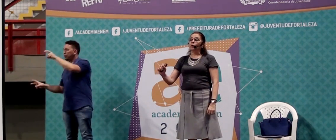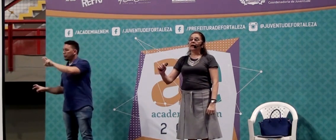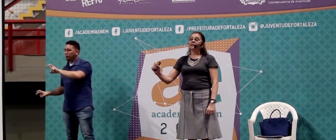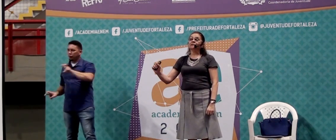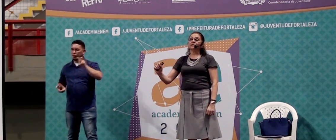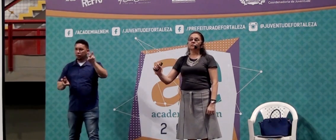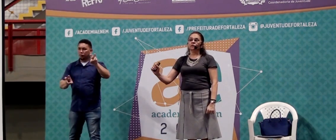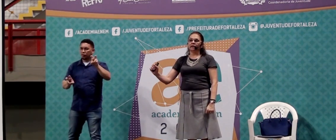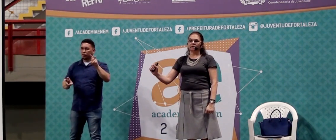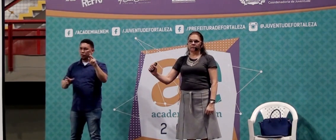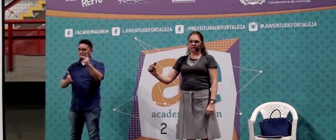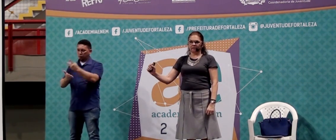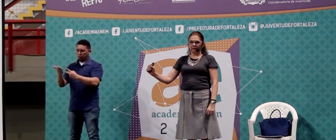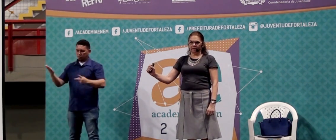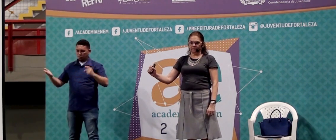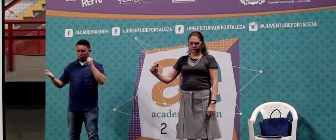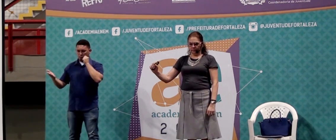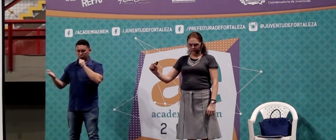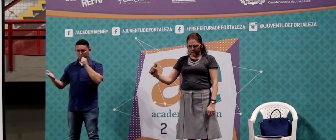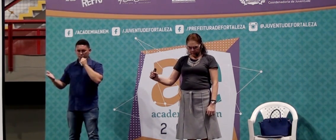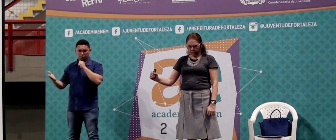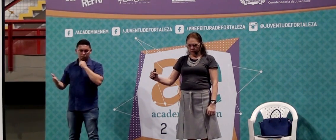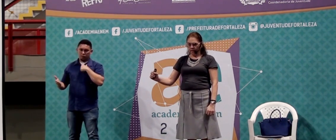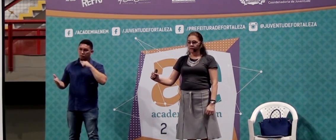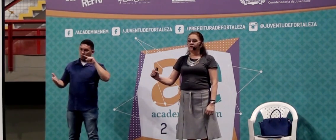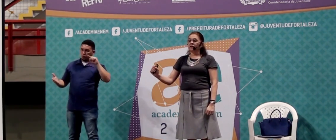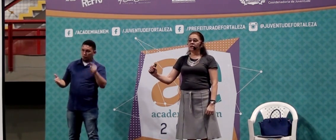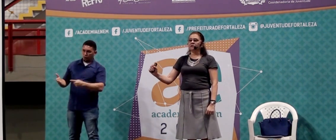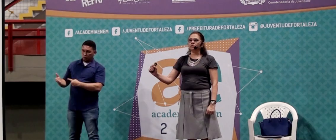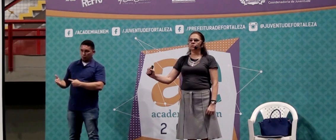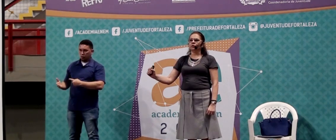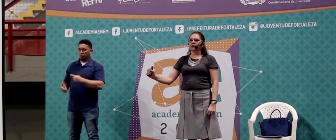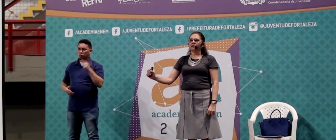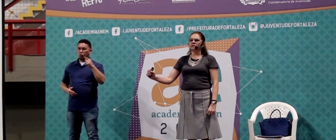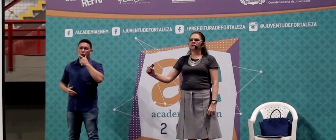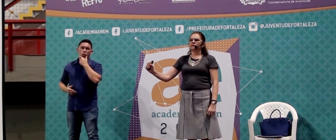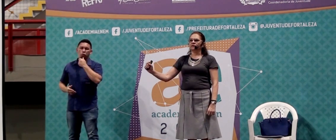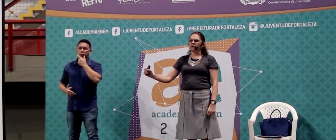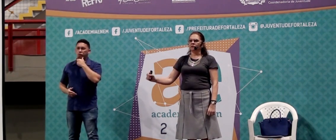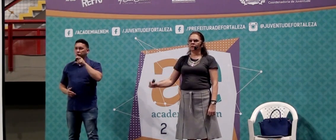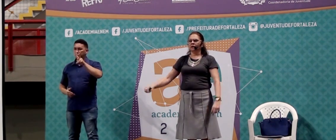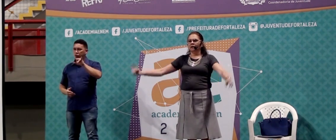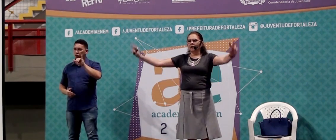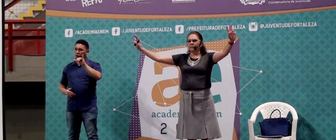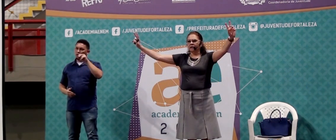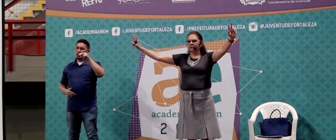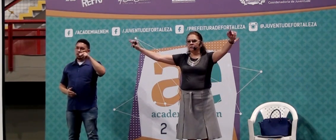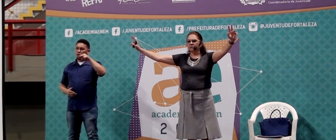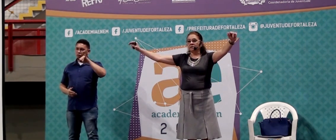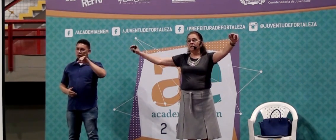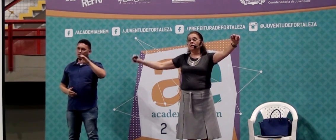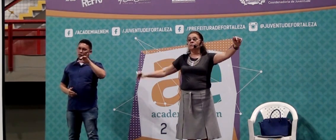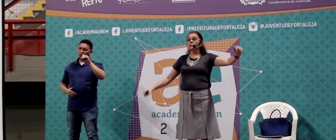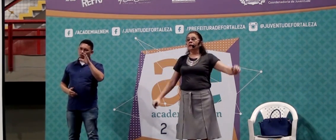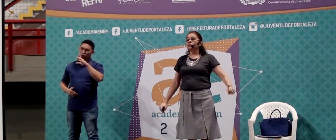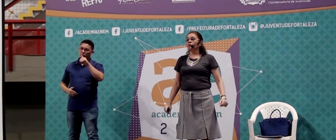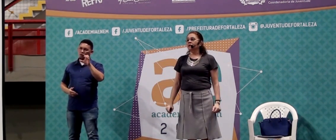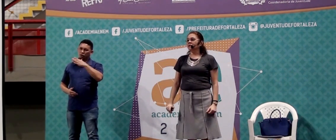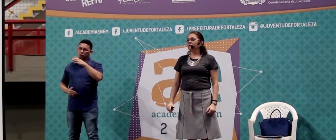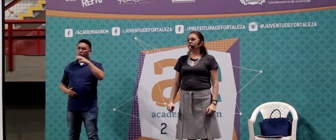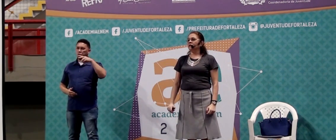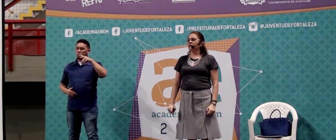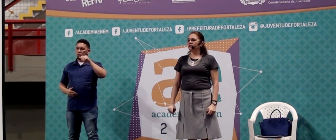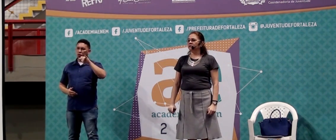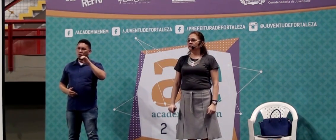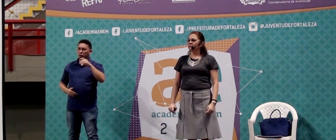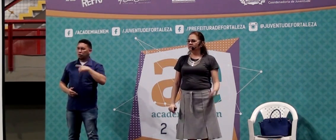o poeta das mulheres brasileiro, vírgula, Vinícius de Moraes, vírgula, abre aspas, que me perdoem